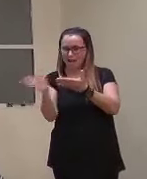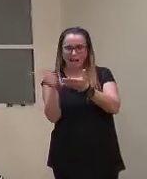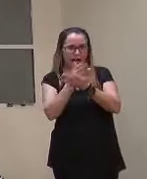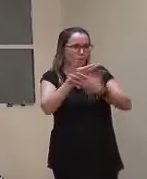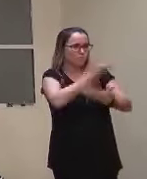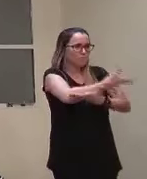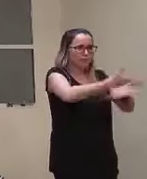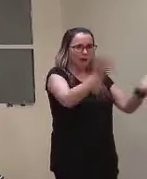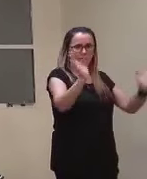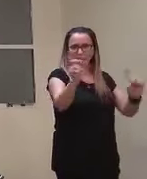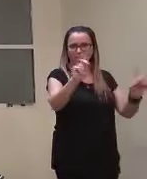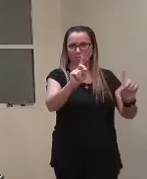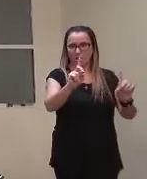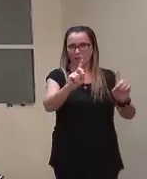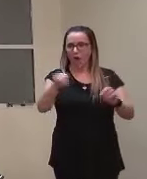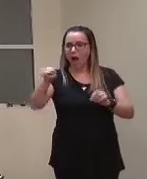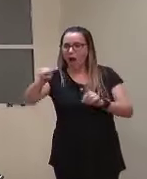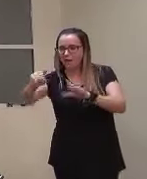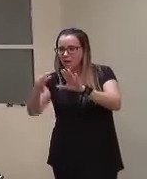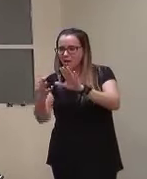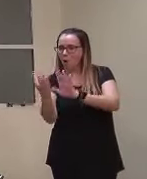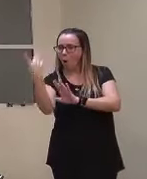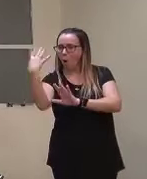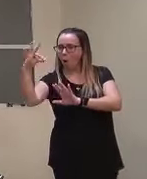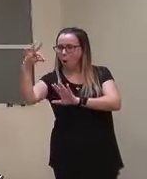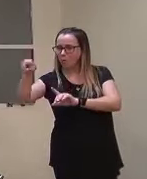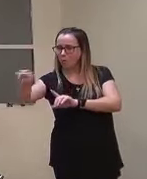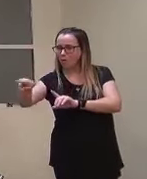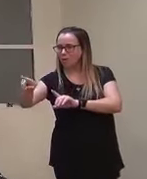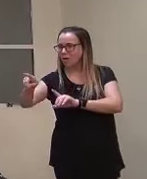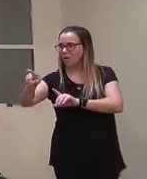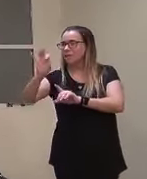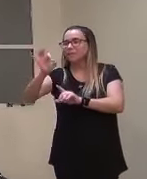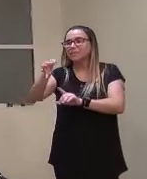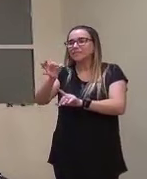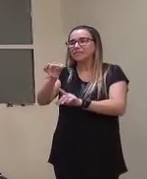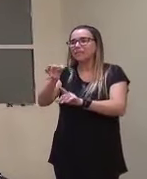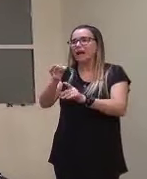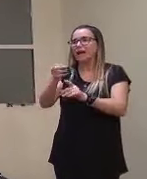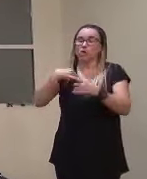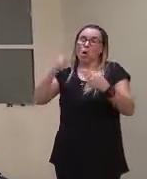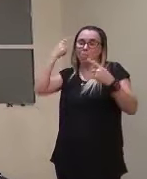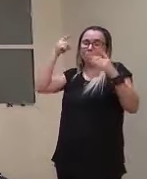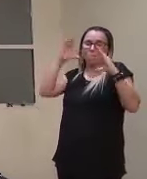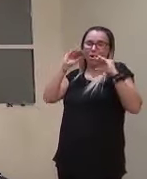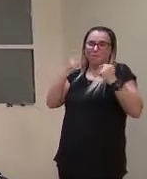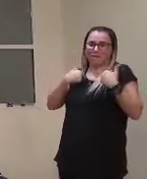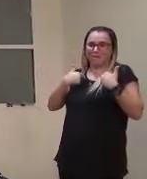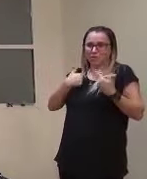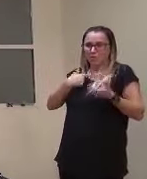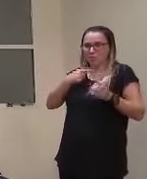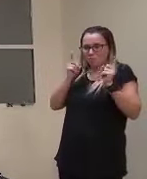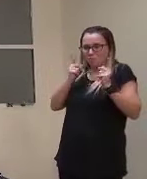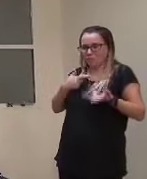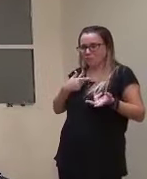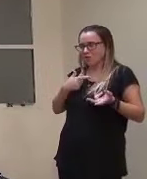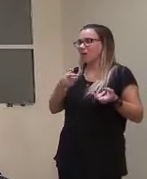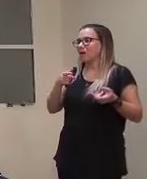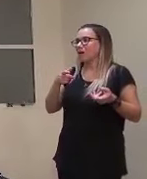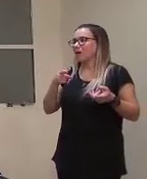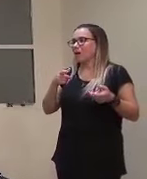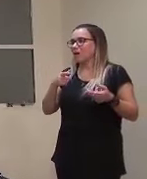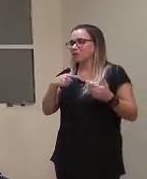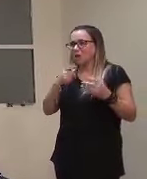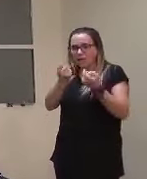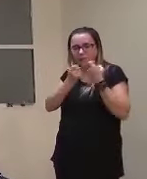lo excepcional que hay un saber que es